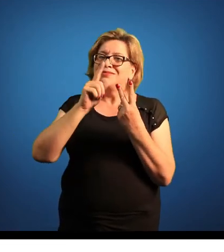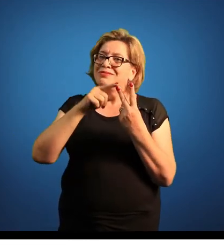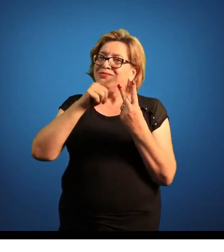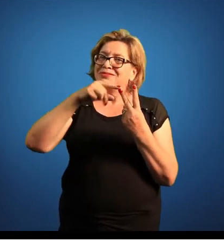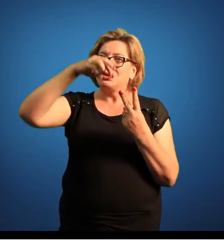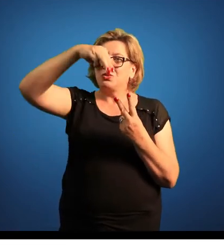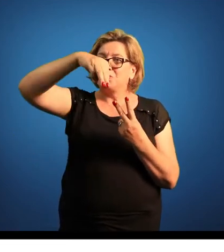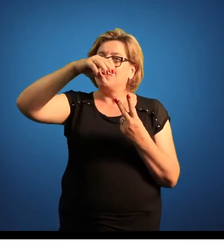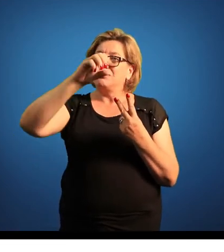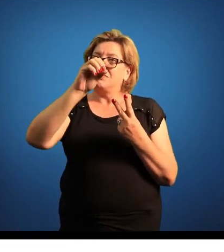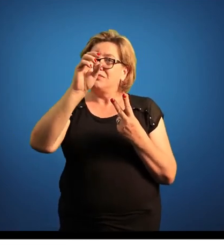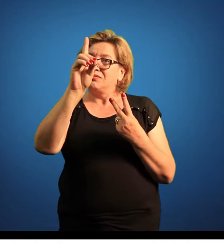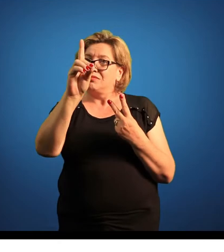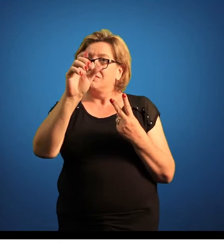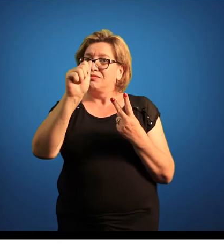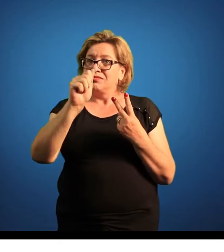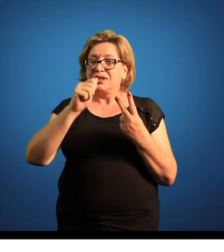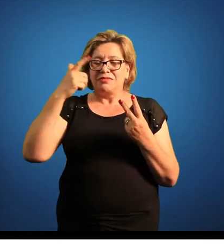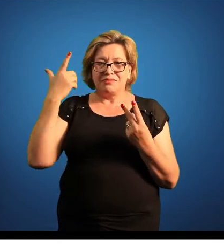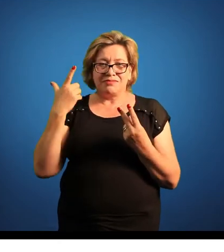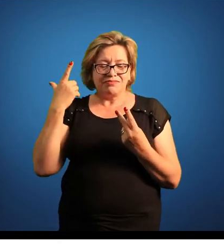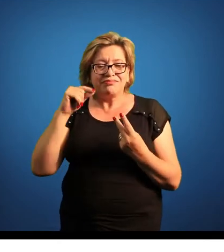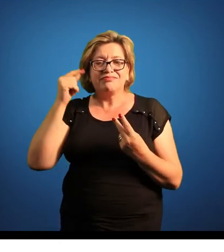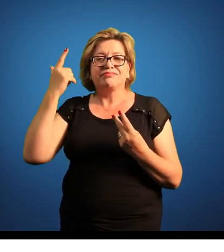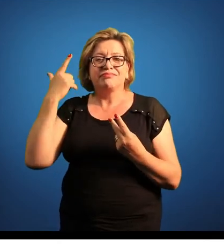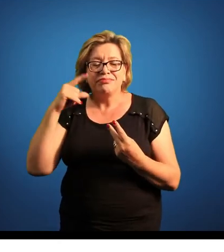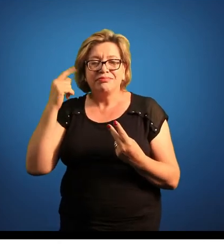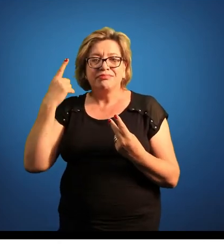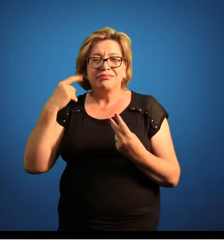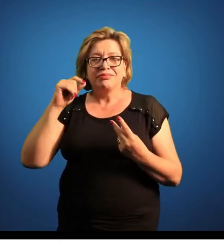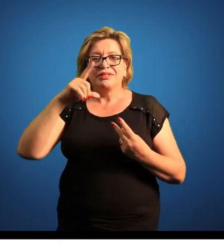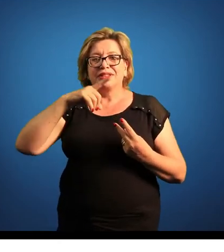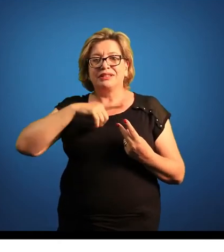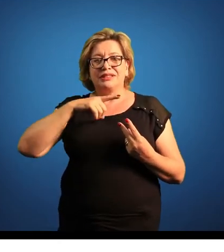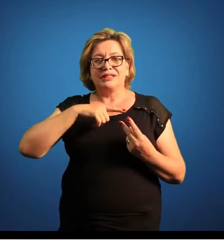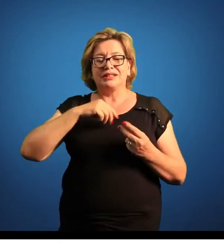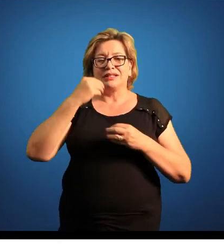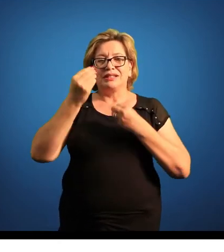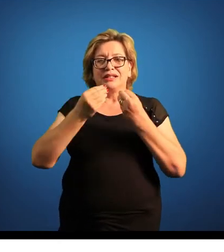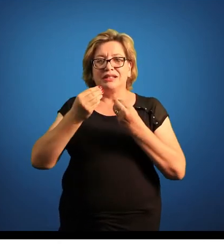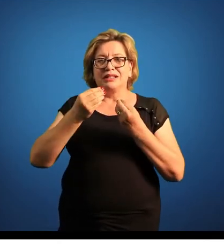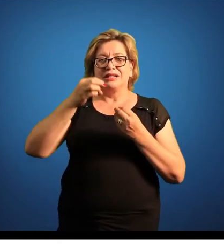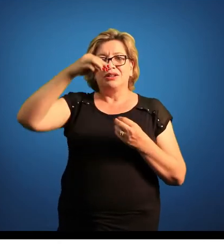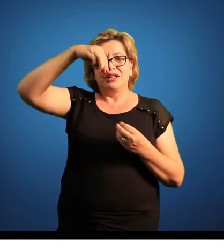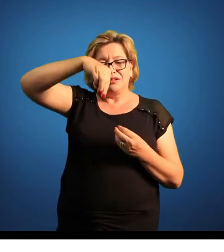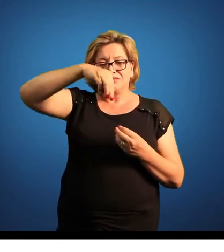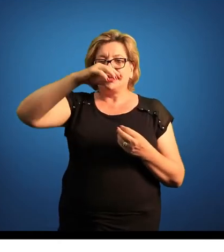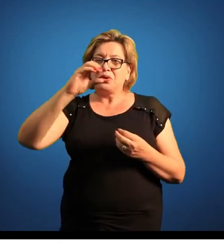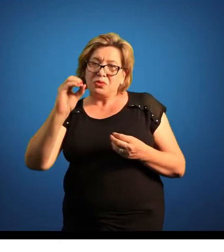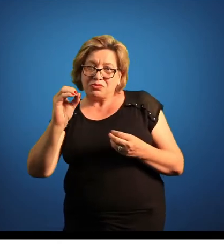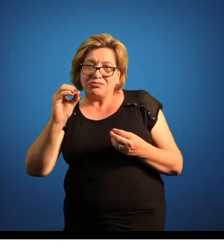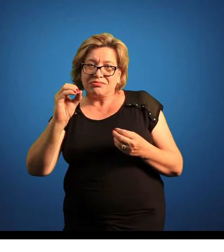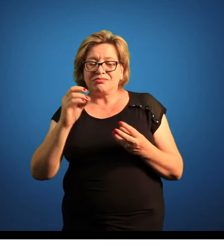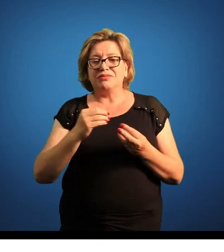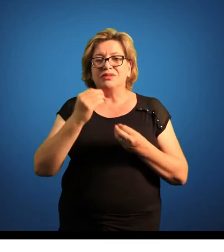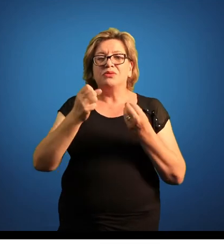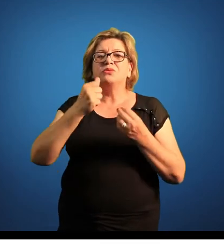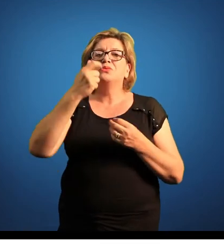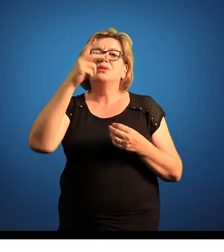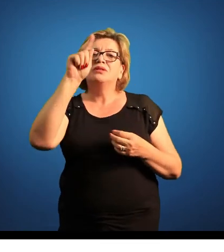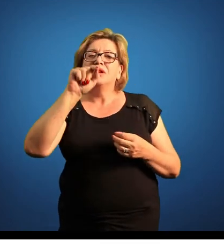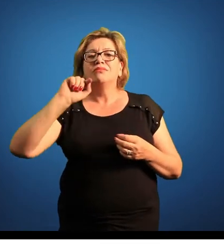aquele elemento que aparece com maior frequência. Aqui eu vou chamar a moda de M.U. Quanto é a